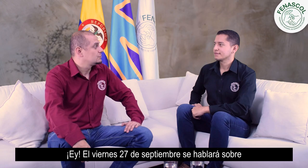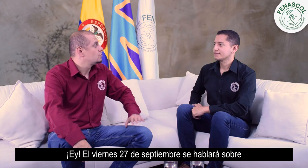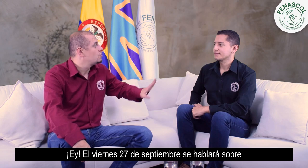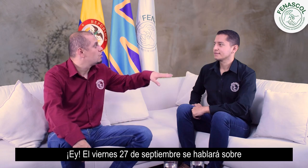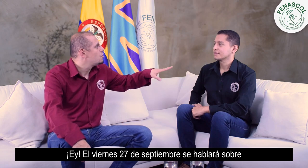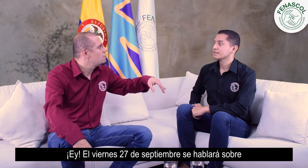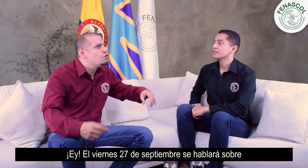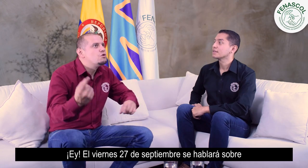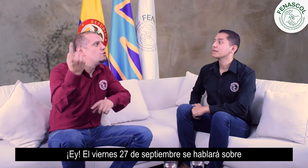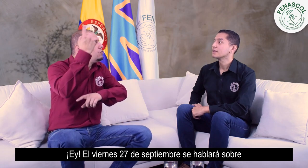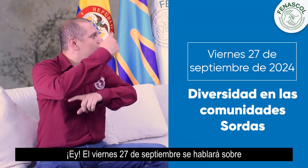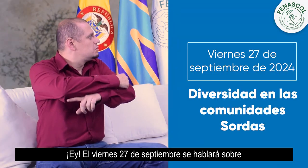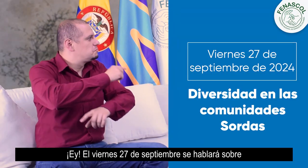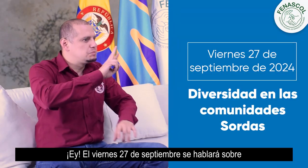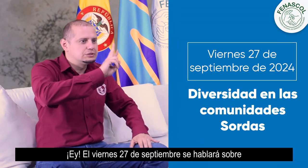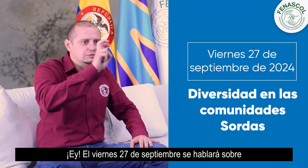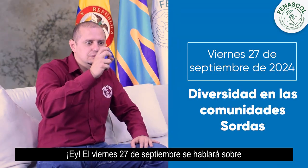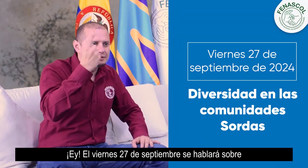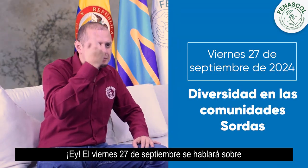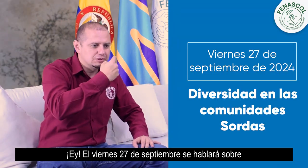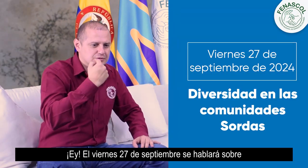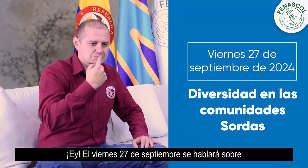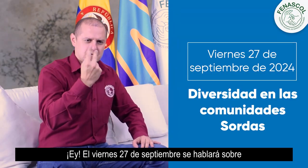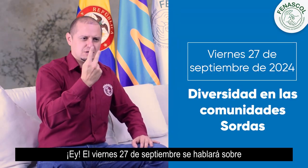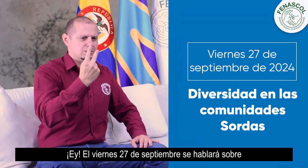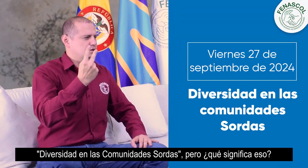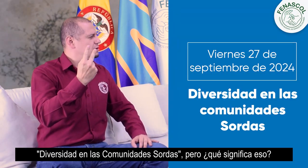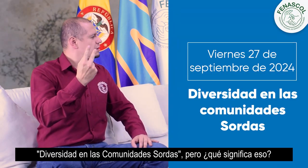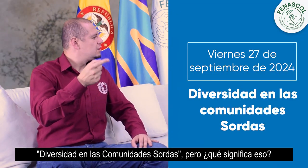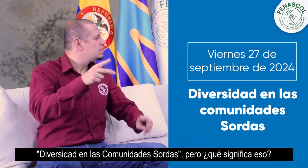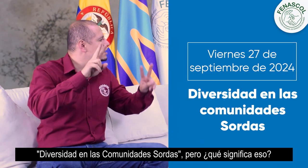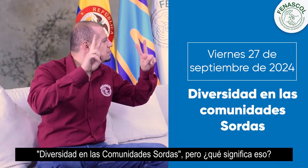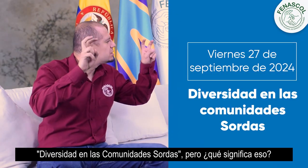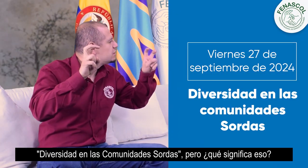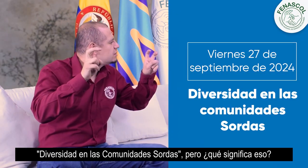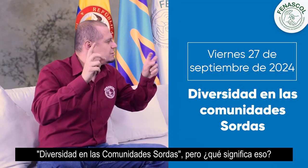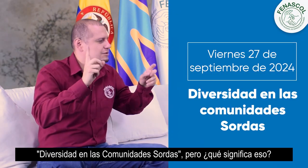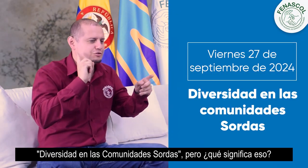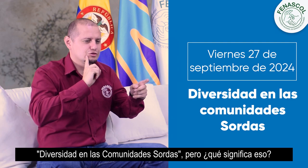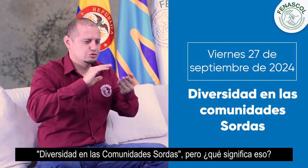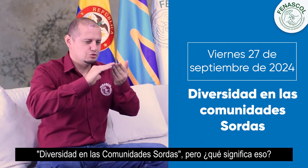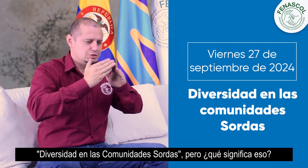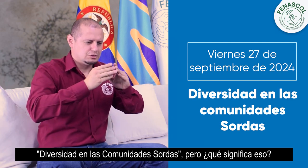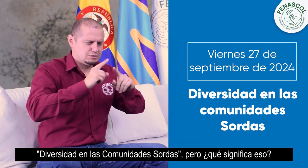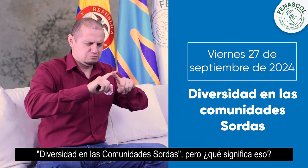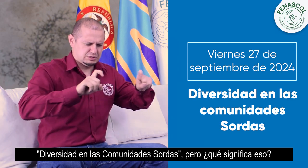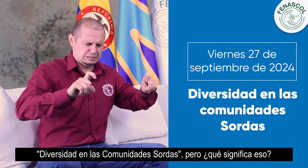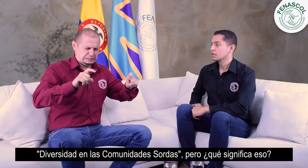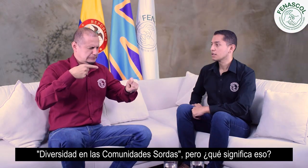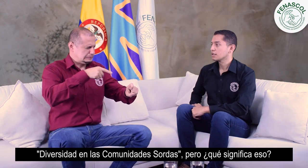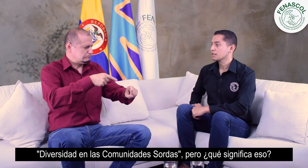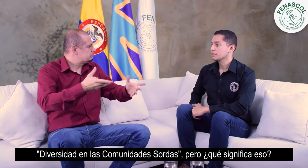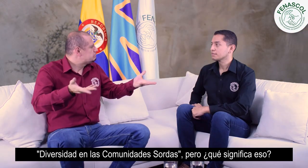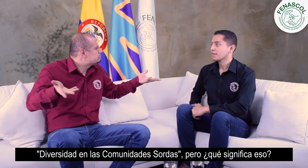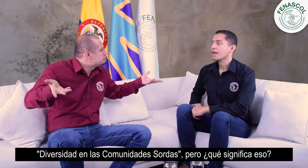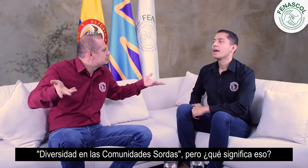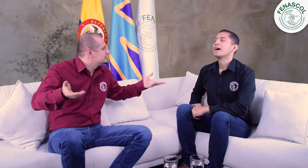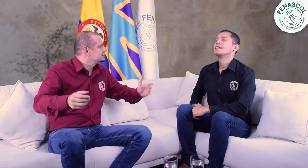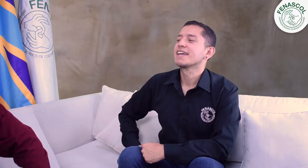¡Hey! El viernes 27 de septiembre se hablará sobre diversidad en las comunidades sordas. ¿Pero qué significa eso?